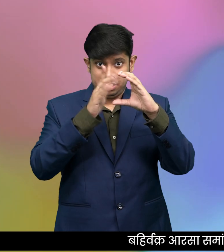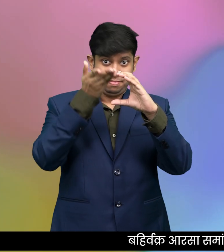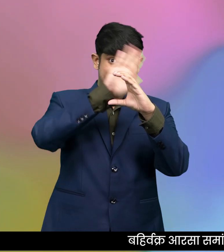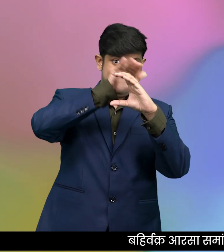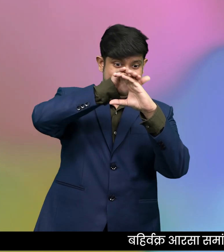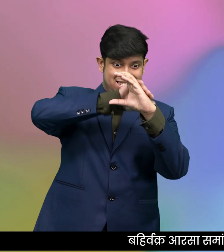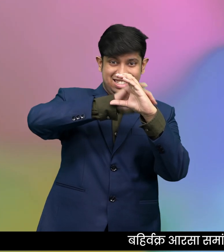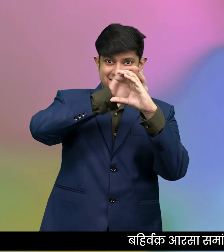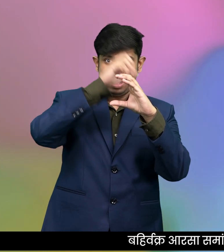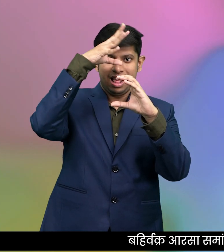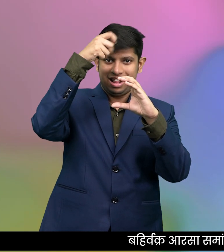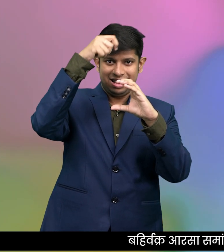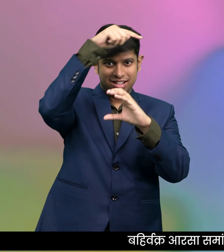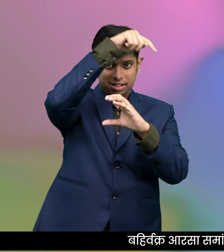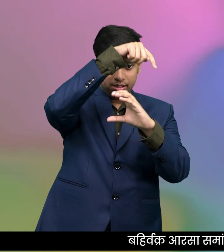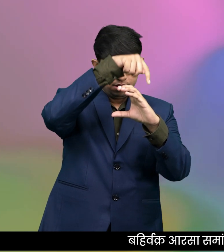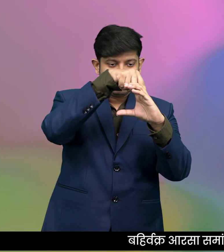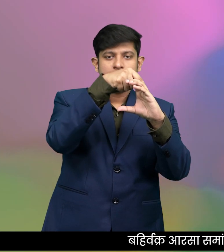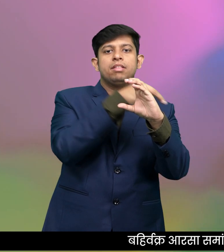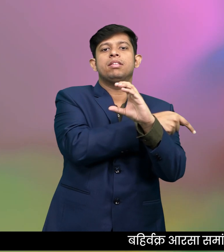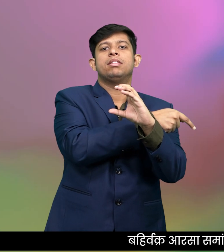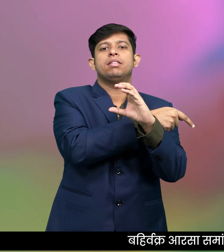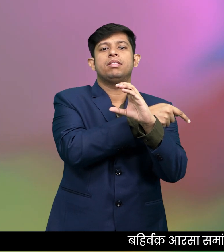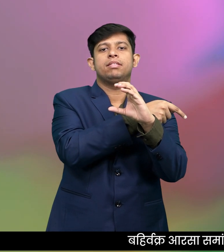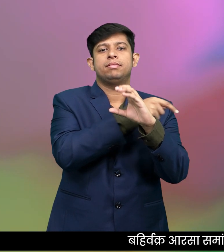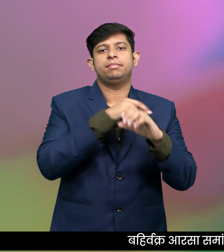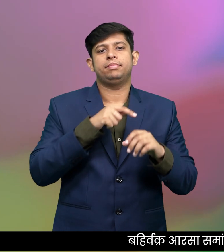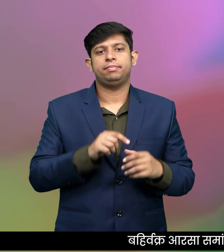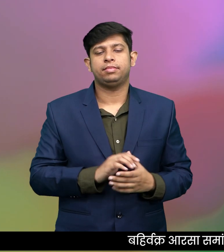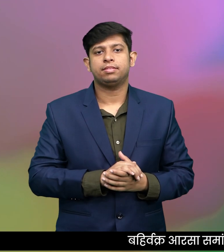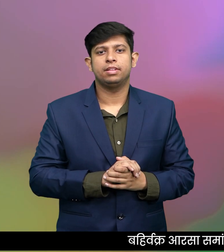बहिर्वक्र आरसा समांतर आलेले प्रकाश किरण विखुरतो.